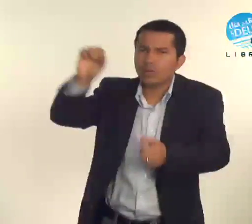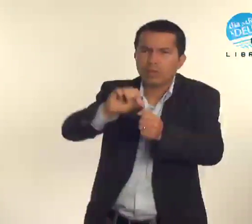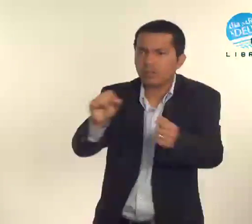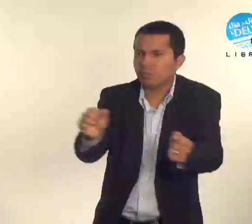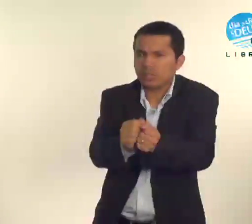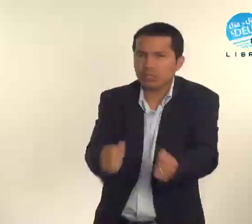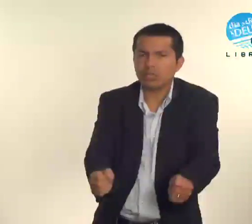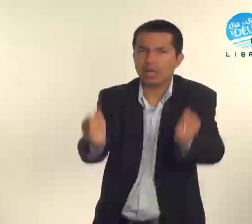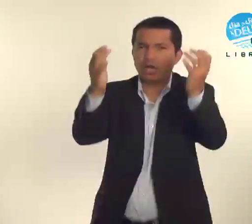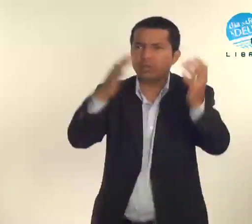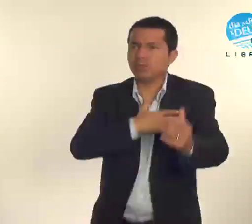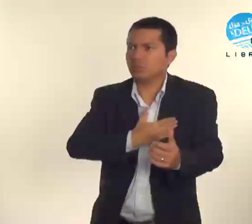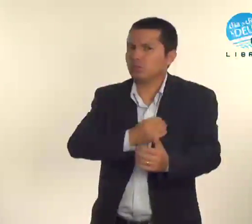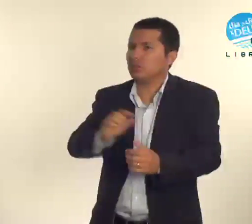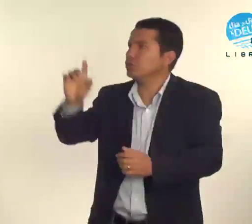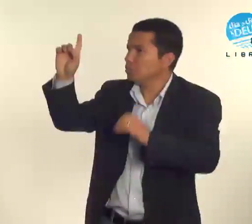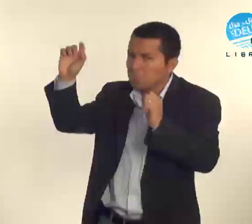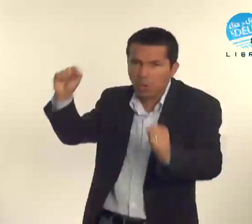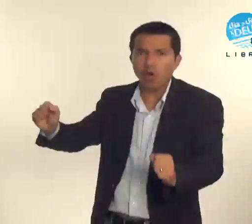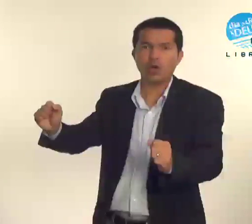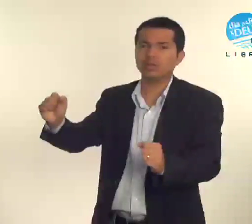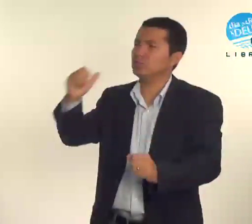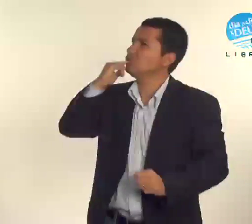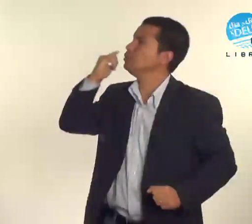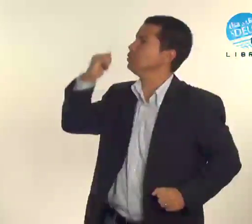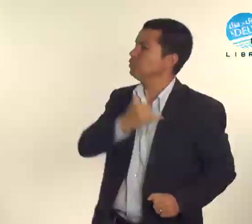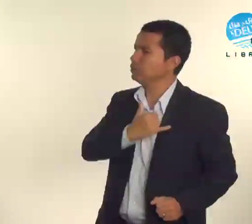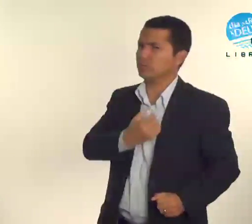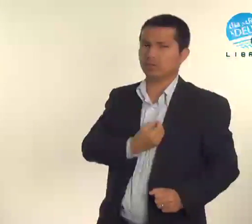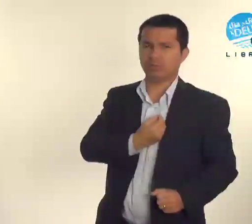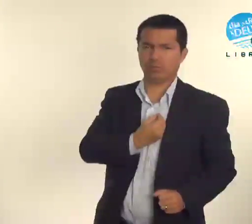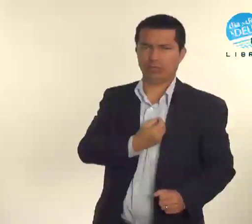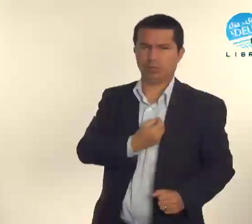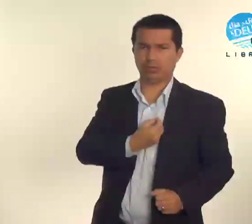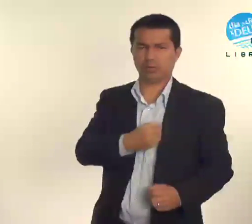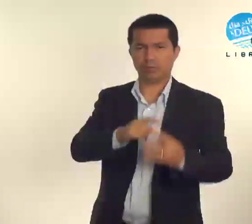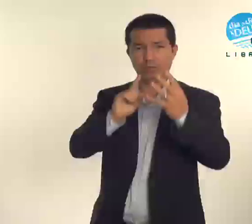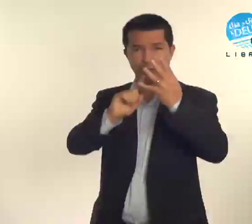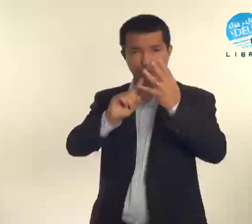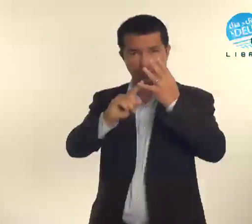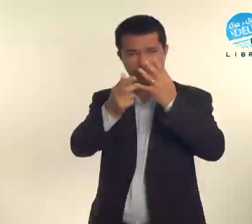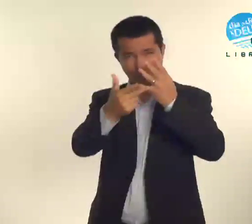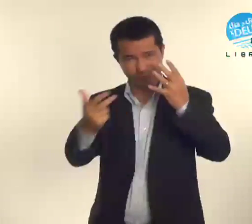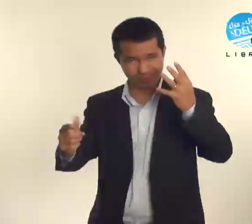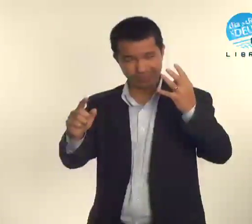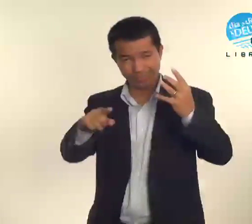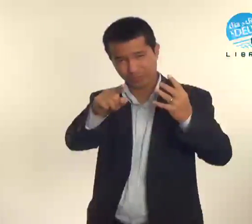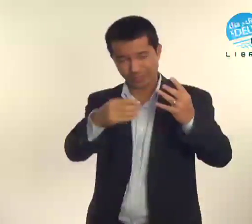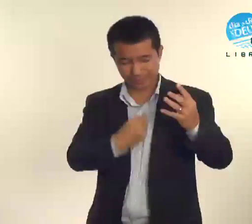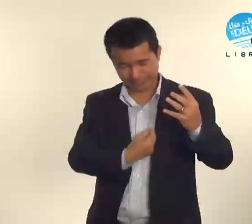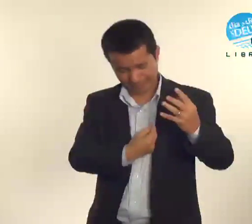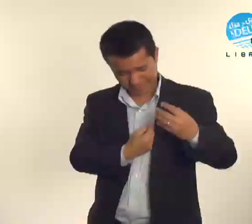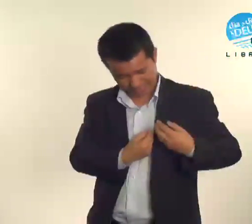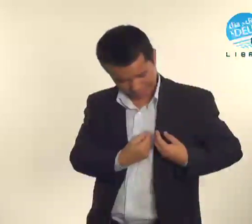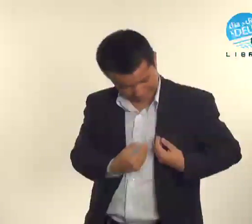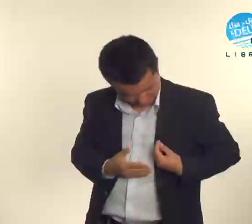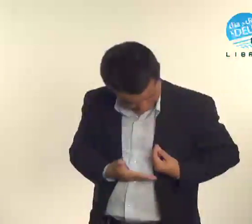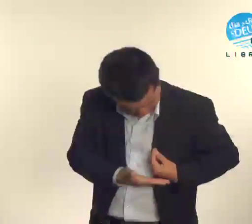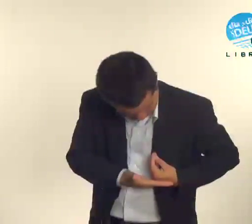vida, então eu posso alcançar perdão. E a quarta coisa é entrega.